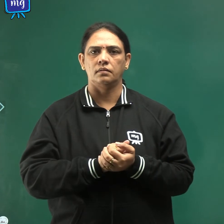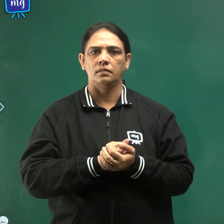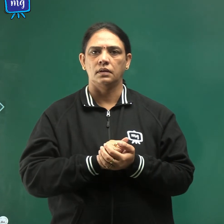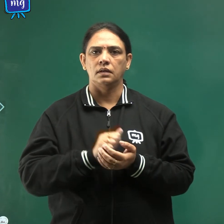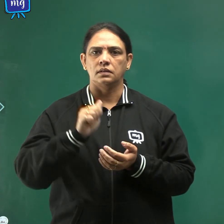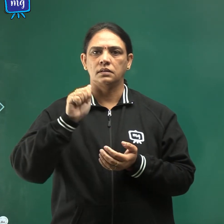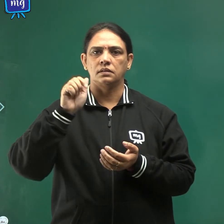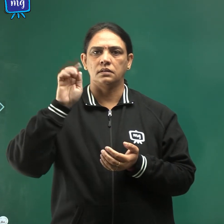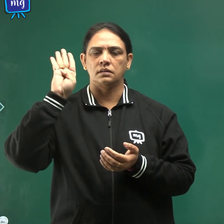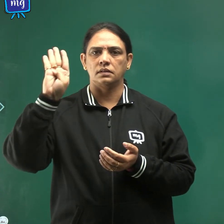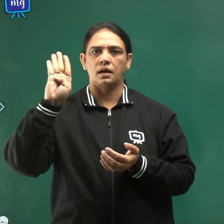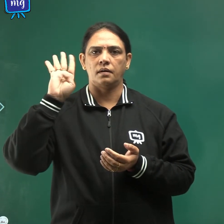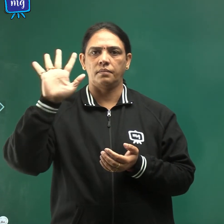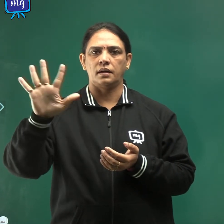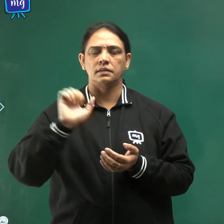5.45